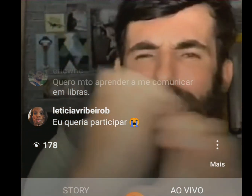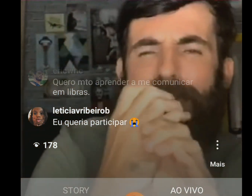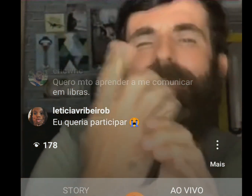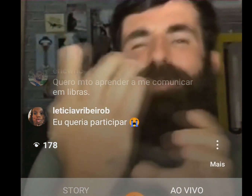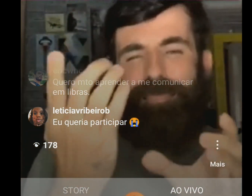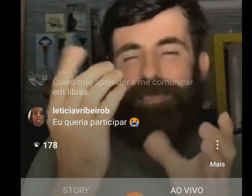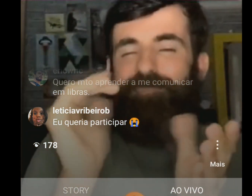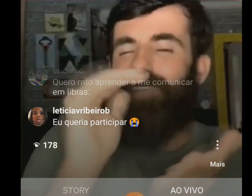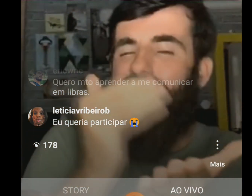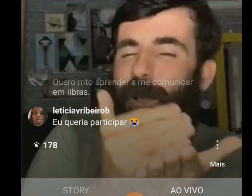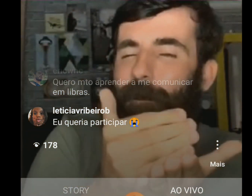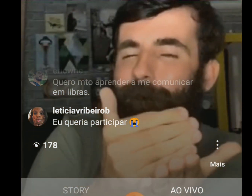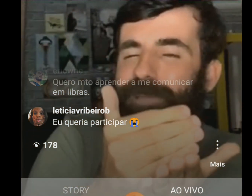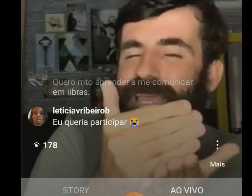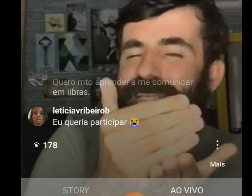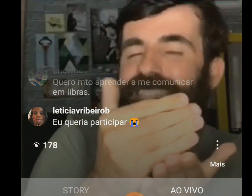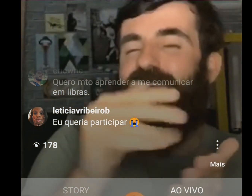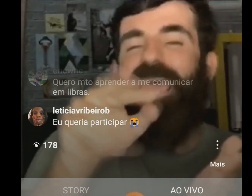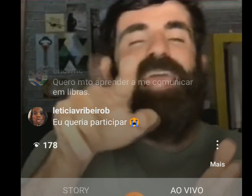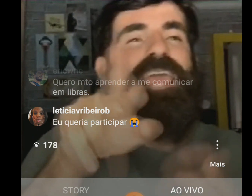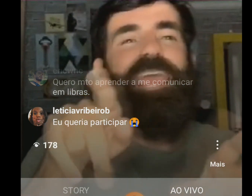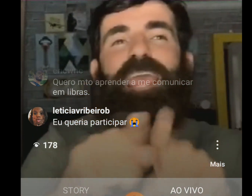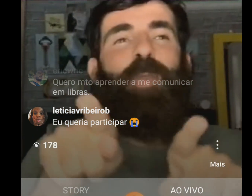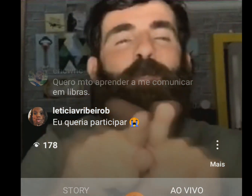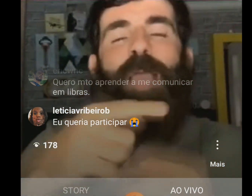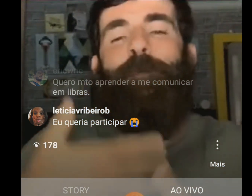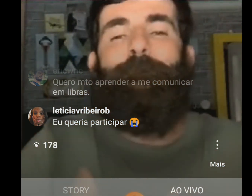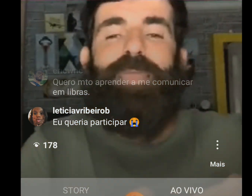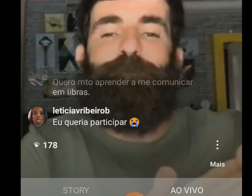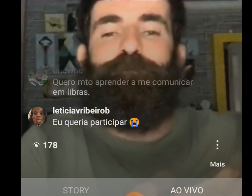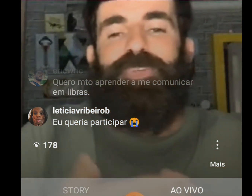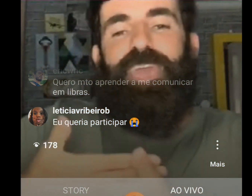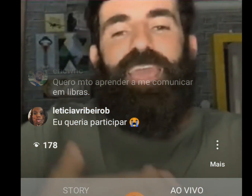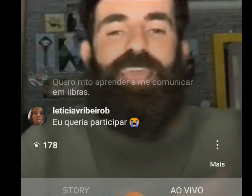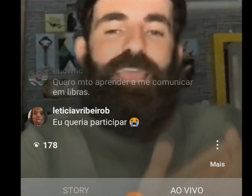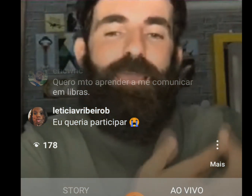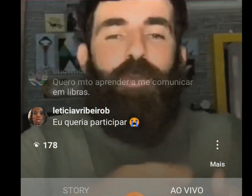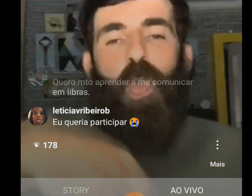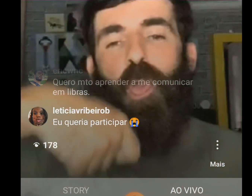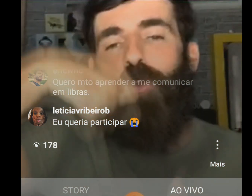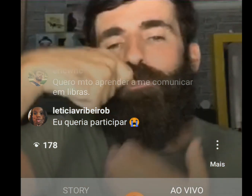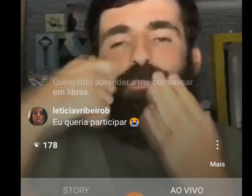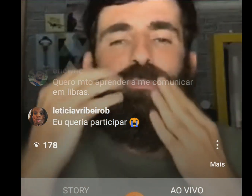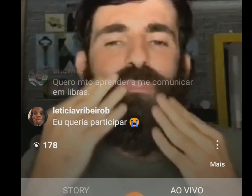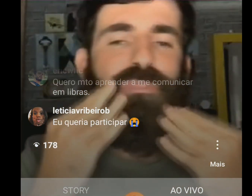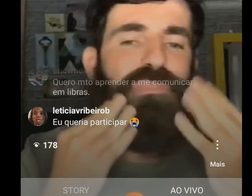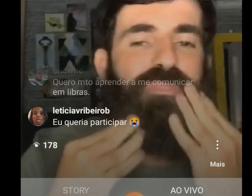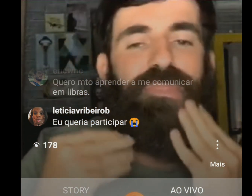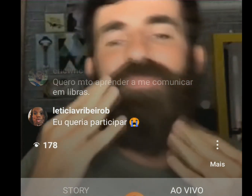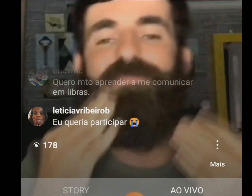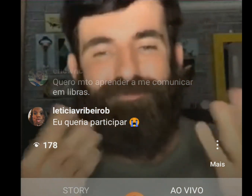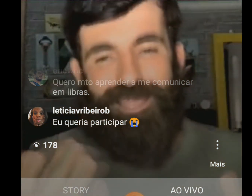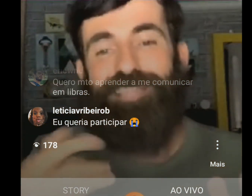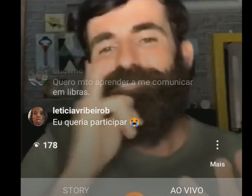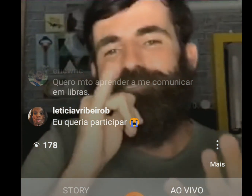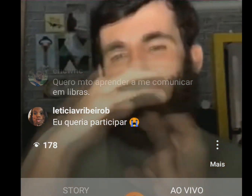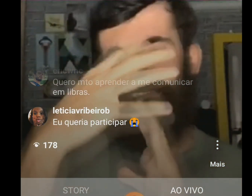comunicação, mas é normal, precisa começar como se fosse um bebê. Sabe? Quando tá aprendendo, que tem algumas coisas defeituosas,